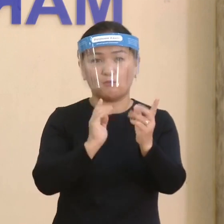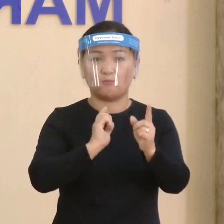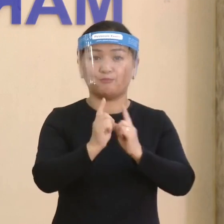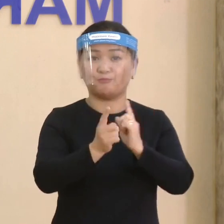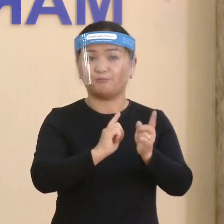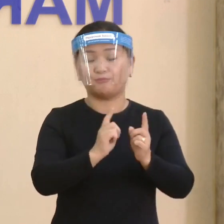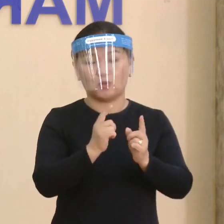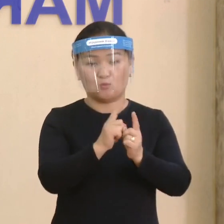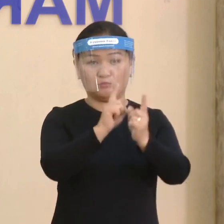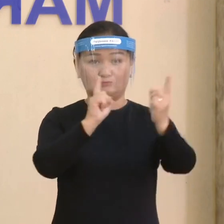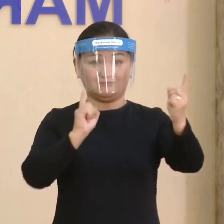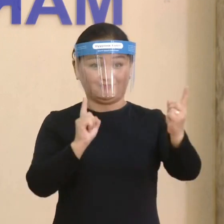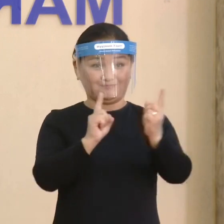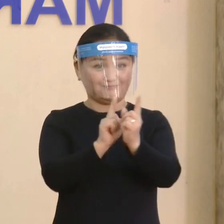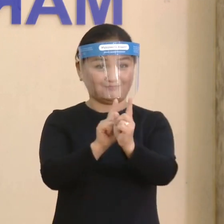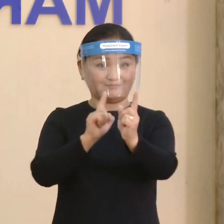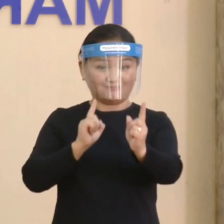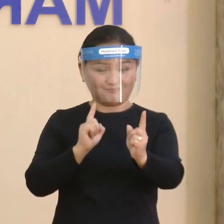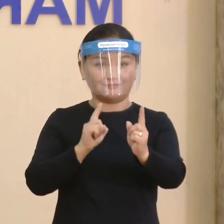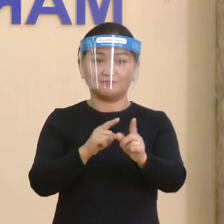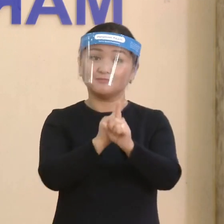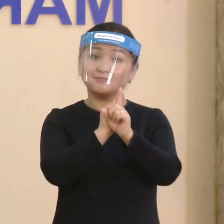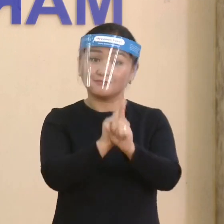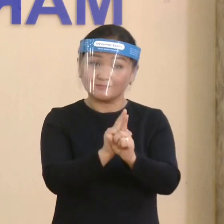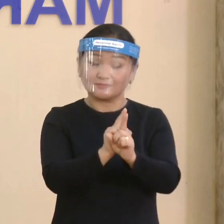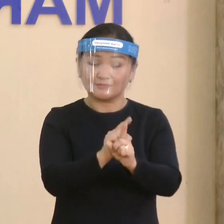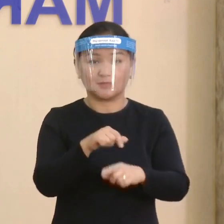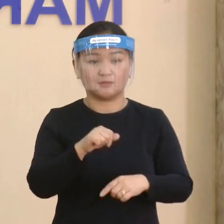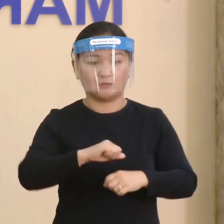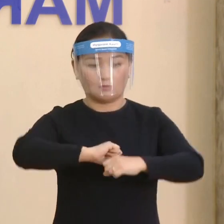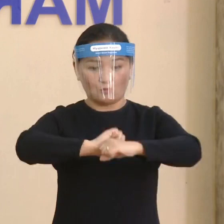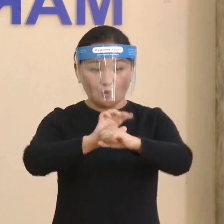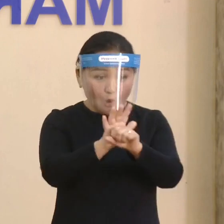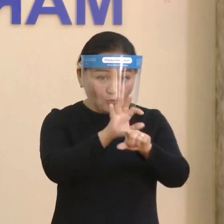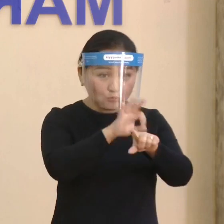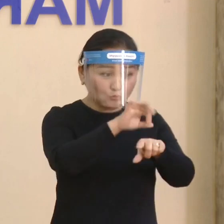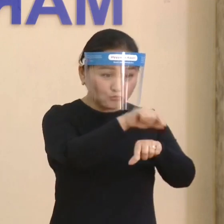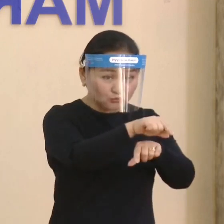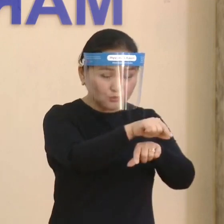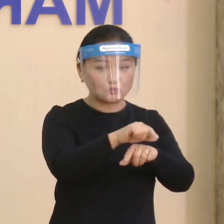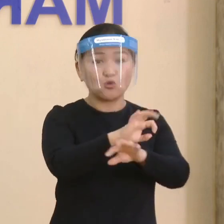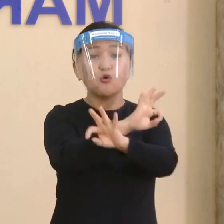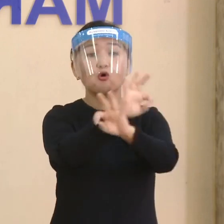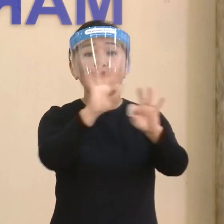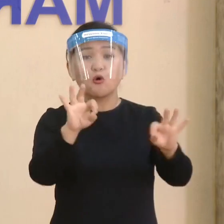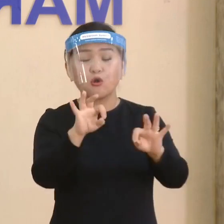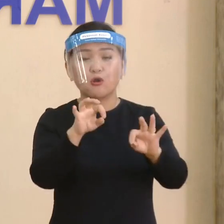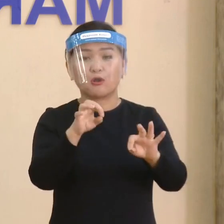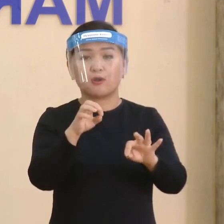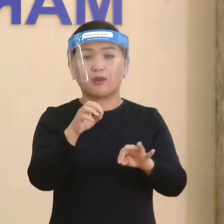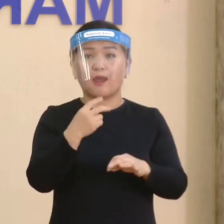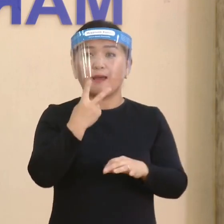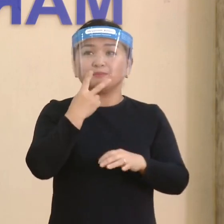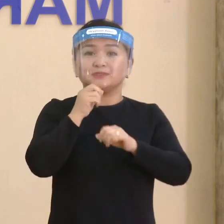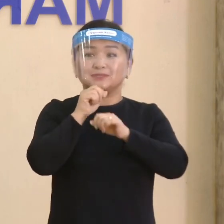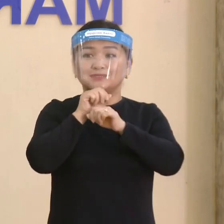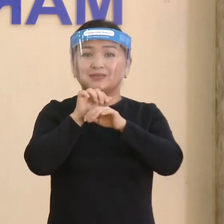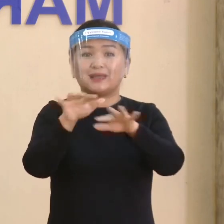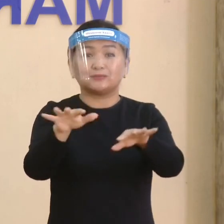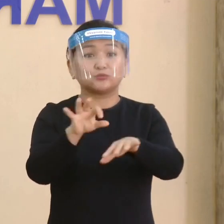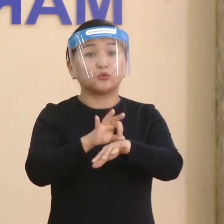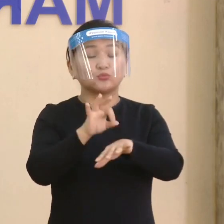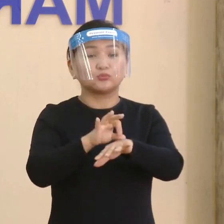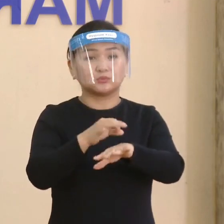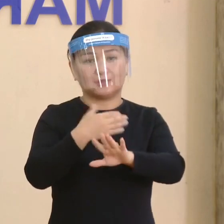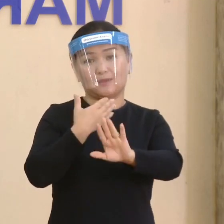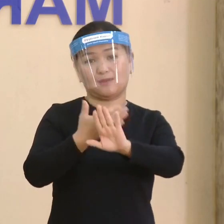байх, хүн хоорондынхаа зайг баримтлах нь энэ ковид төдийгүй ер нь амьсгалын замын халдварт бүс өвчнүүдээс бүгдийг нь